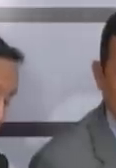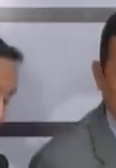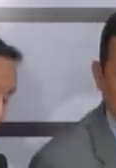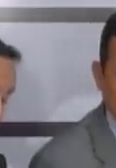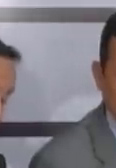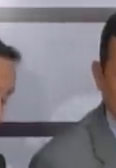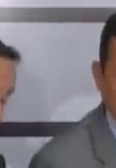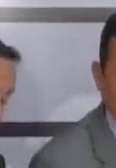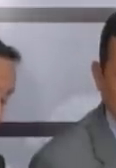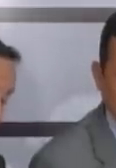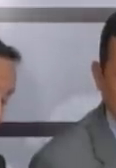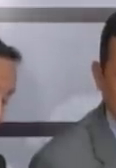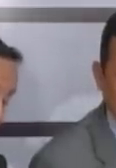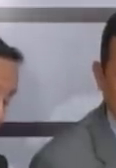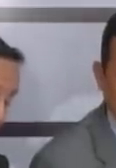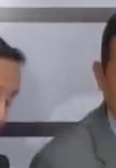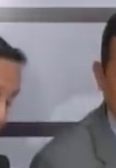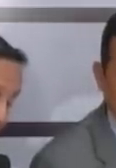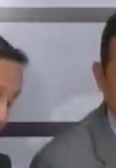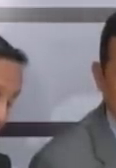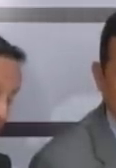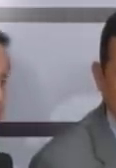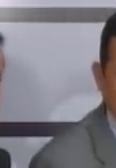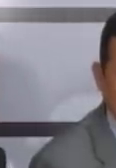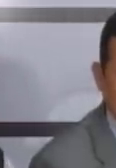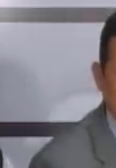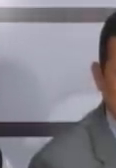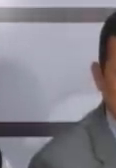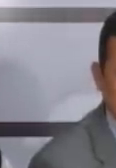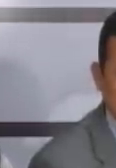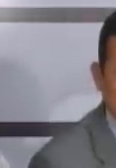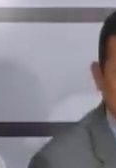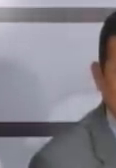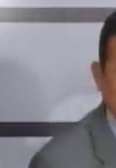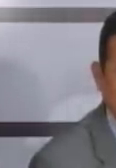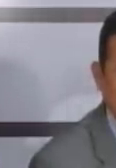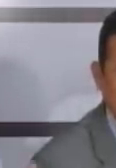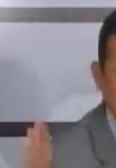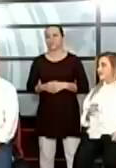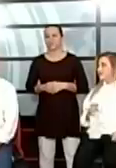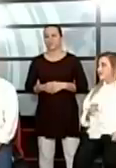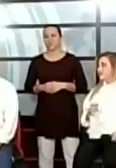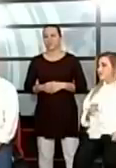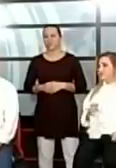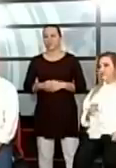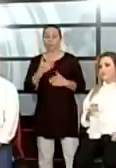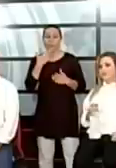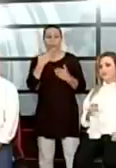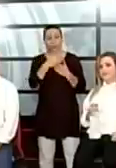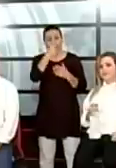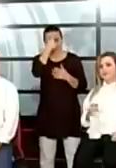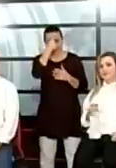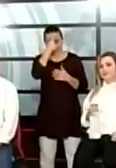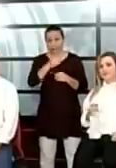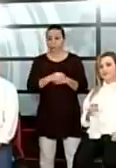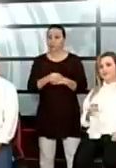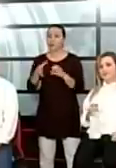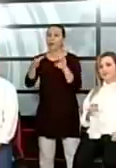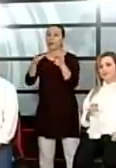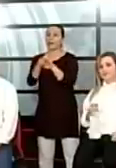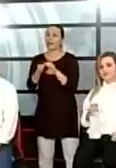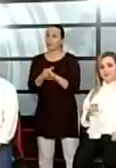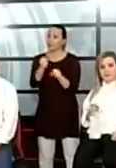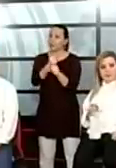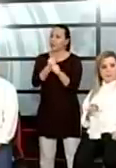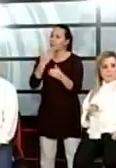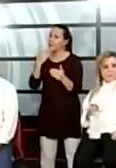es presidente de la Asociación de Intérpretes de Risaralda. Ricardo, gracias. A los equipos de trabajo,